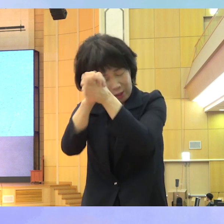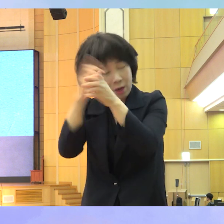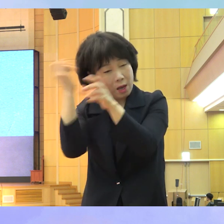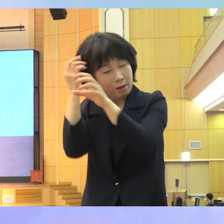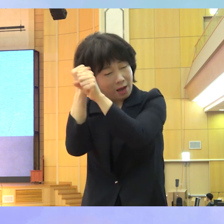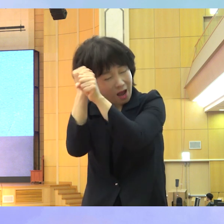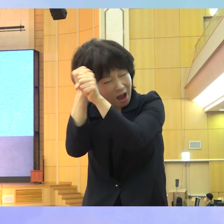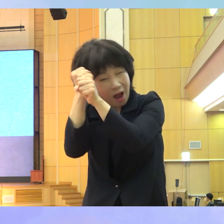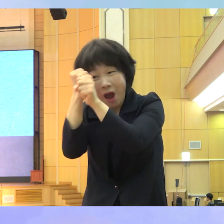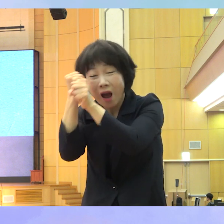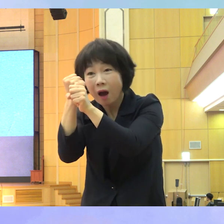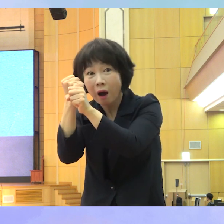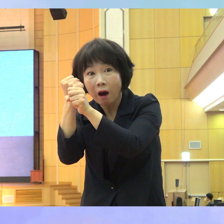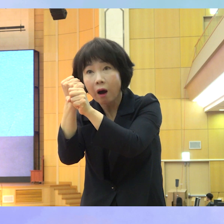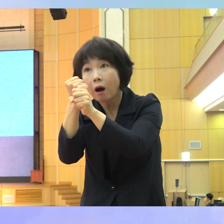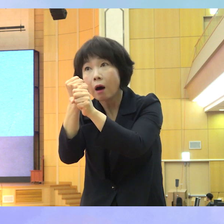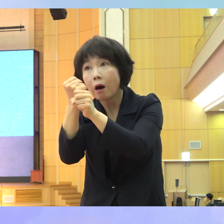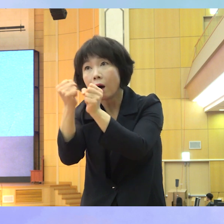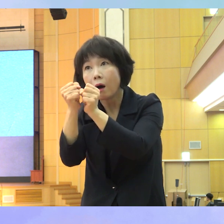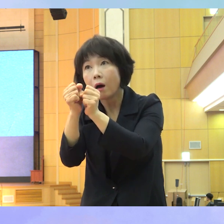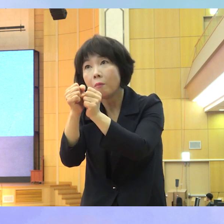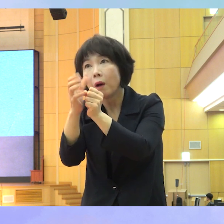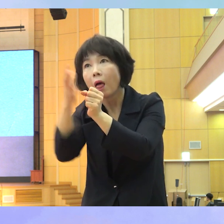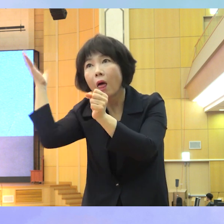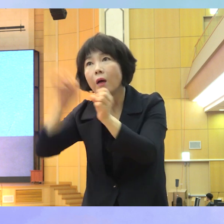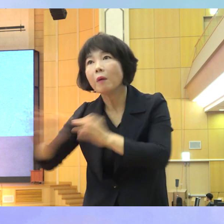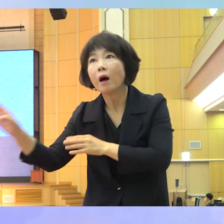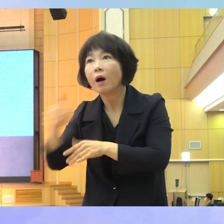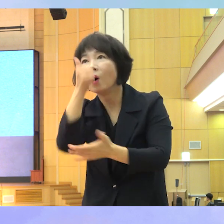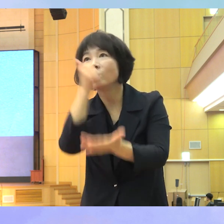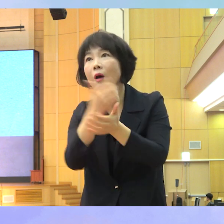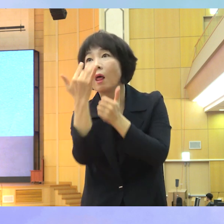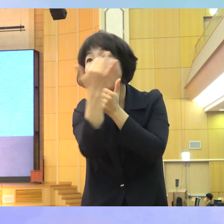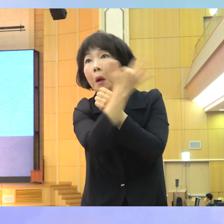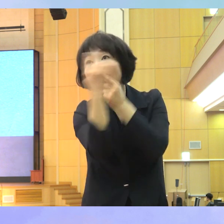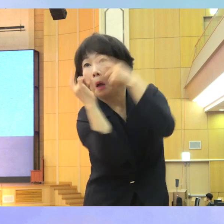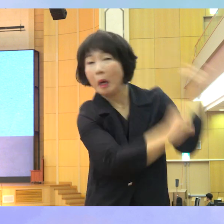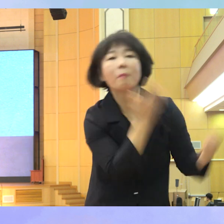되는데 이걸 안 채워놓으니까 자꾸 죄가 자라나요. 습성이